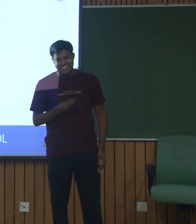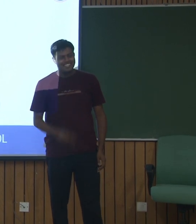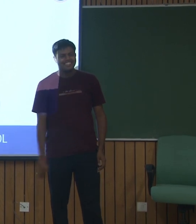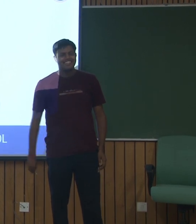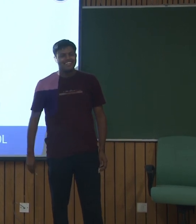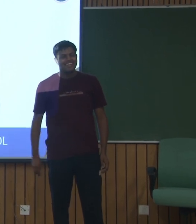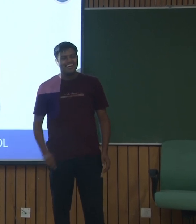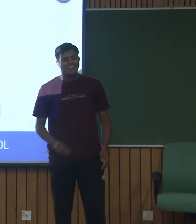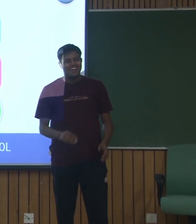ओके